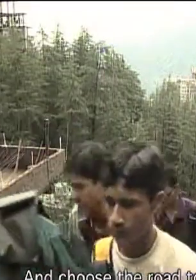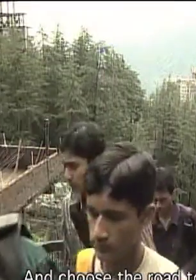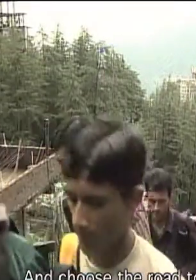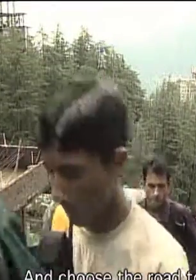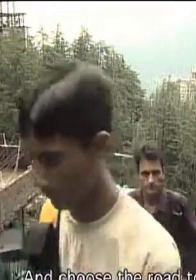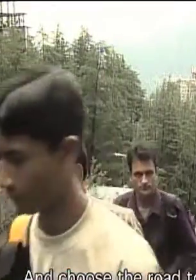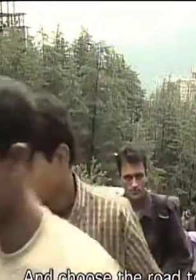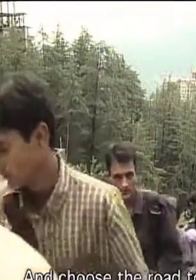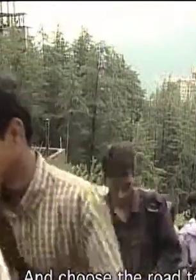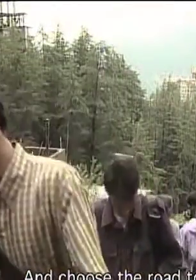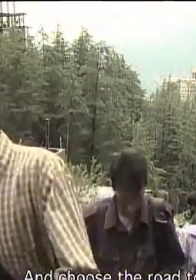स्वयं चुने।